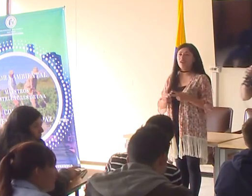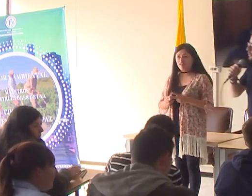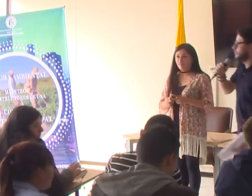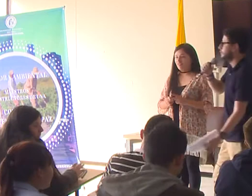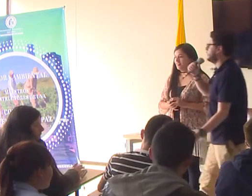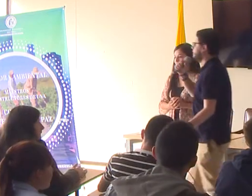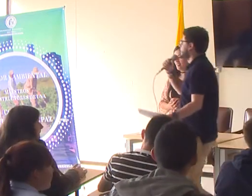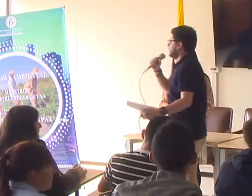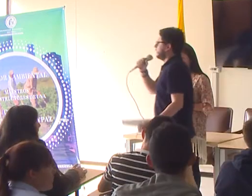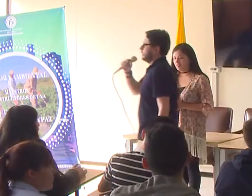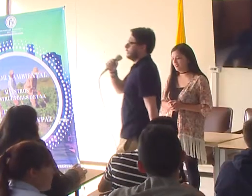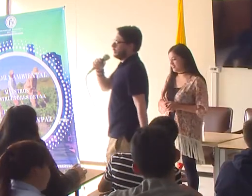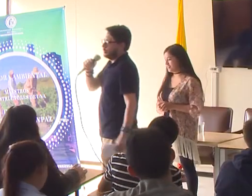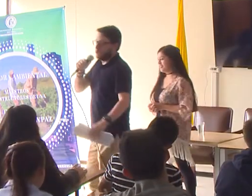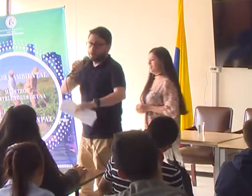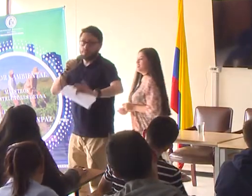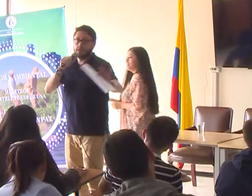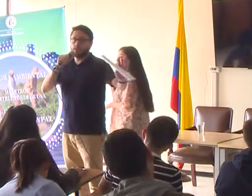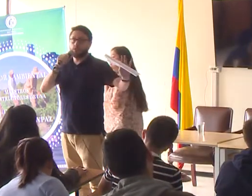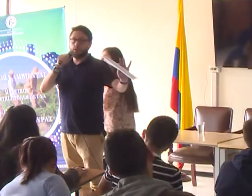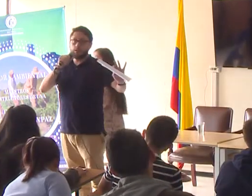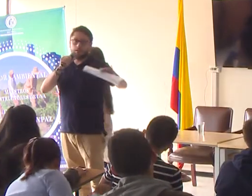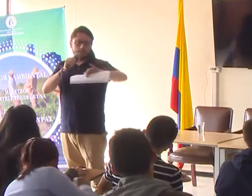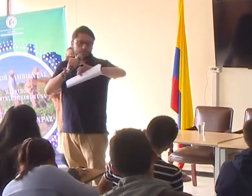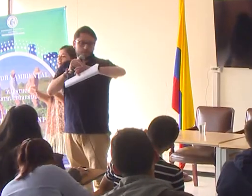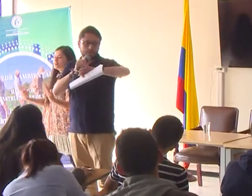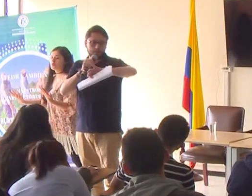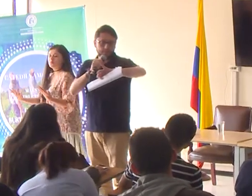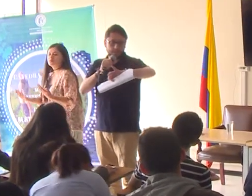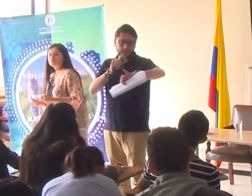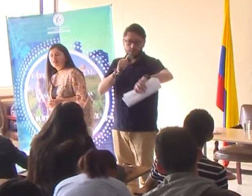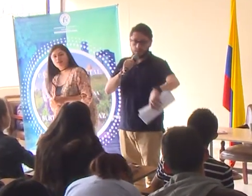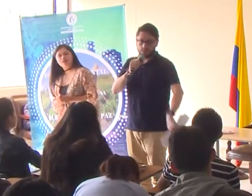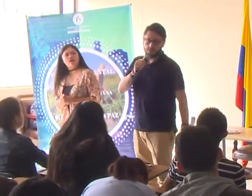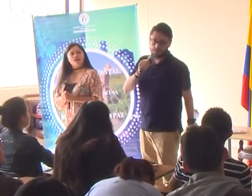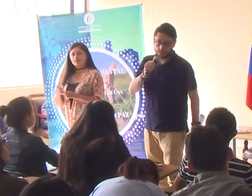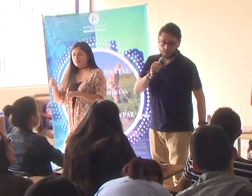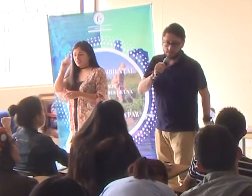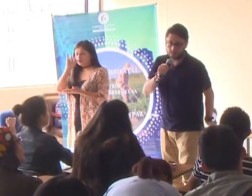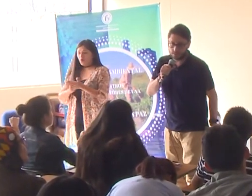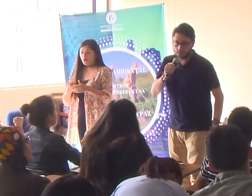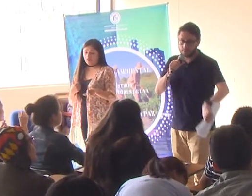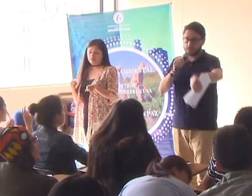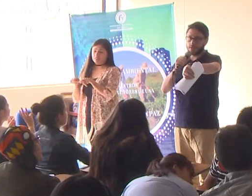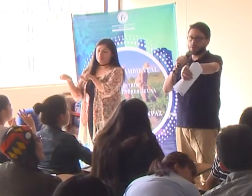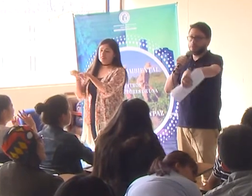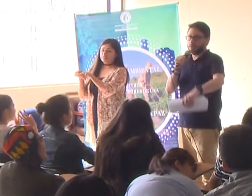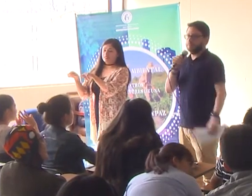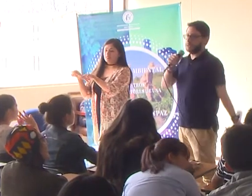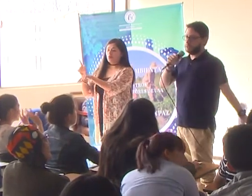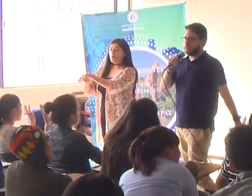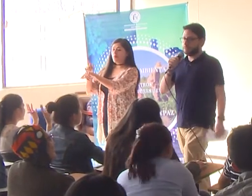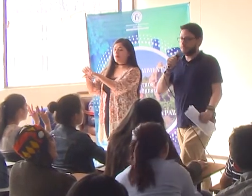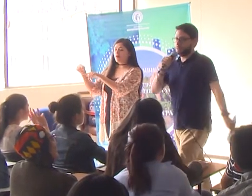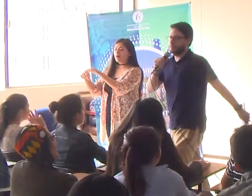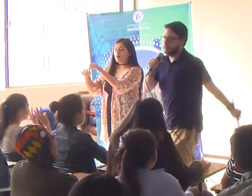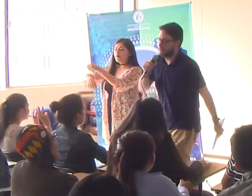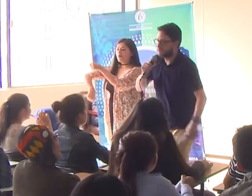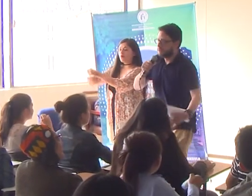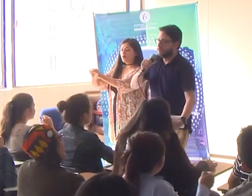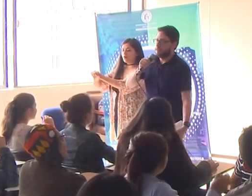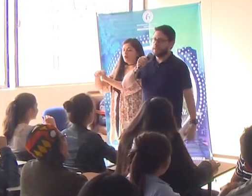están bueno compitiendo con el partido creo en esta hora ya metieron gol me avisan